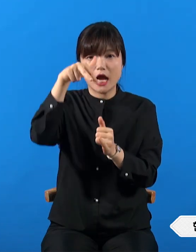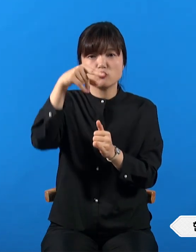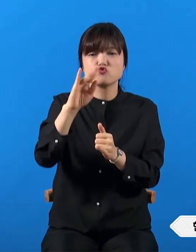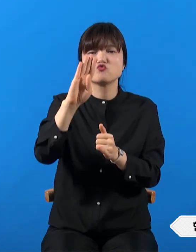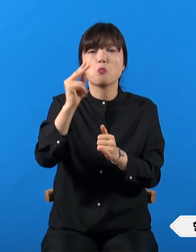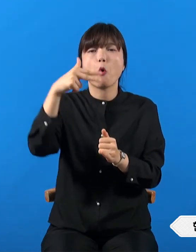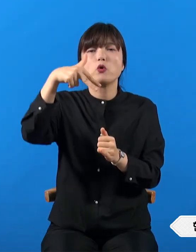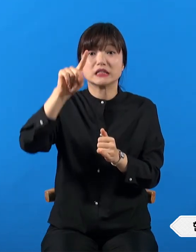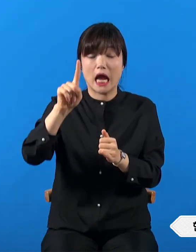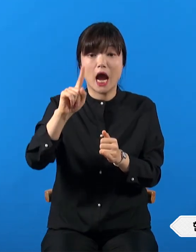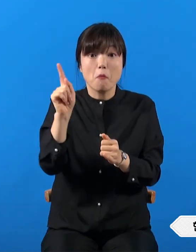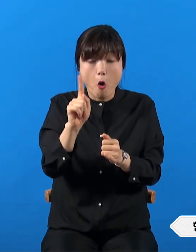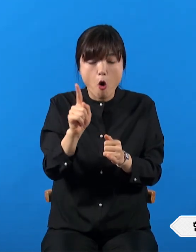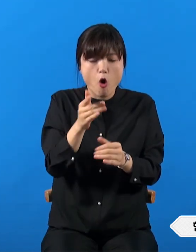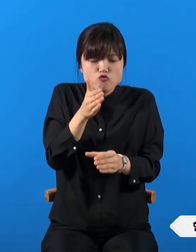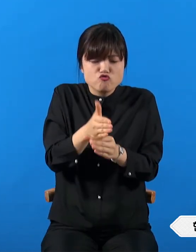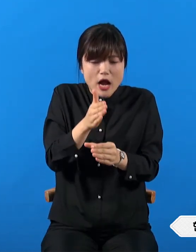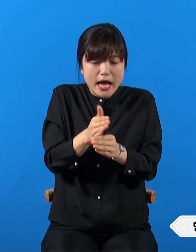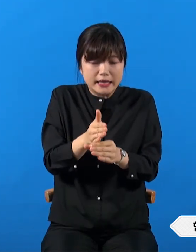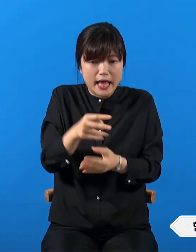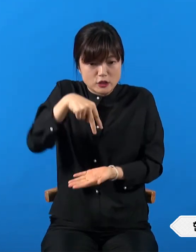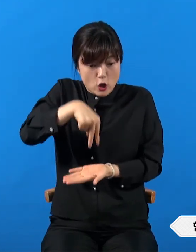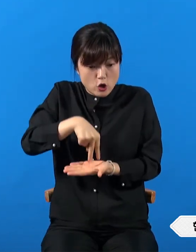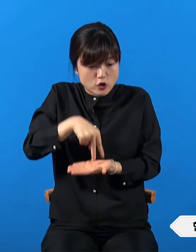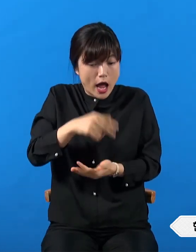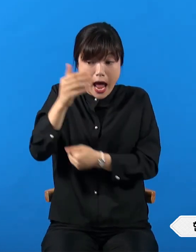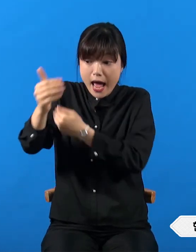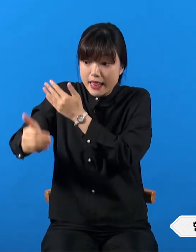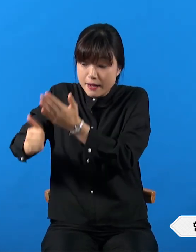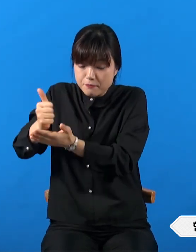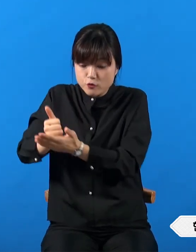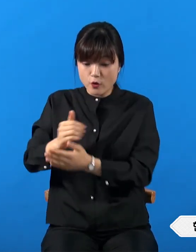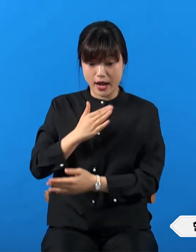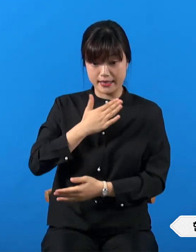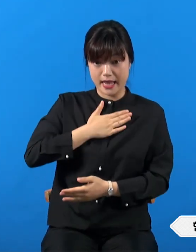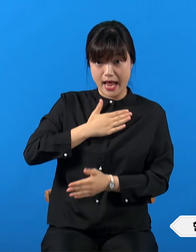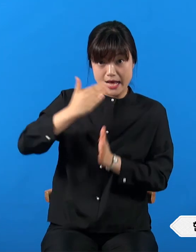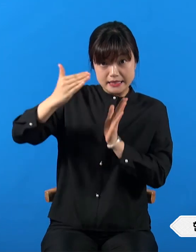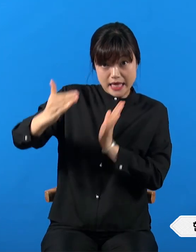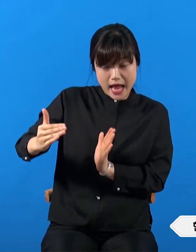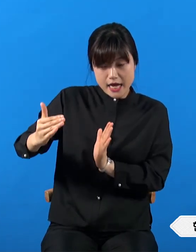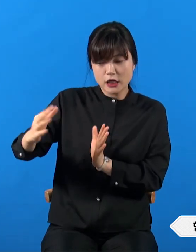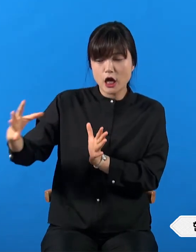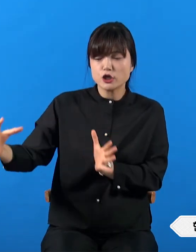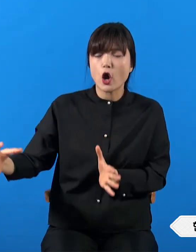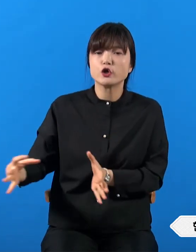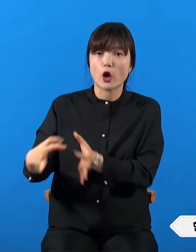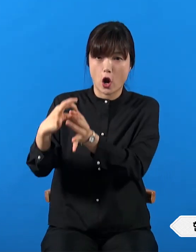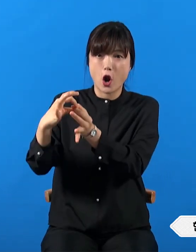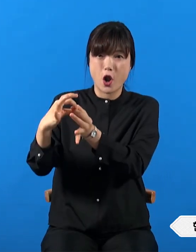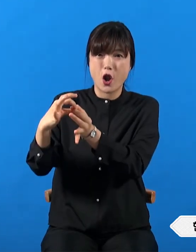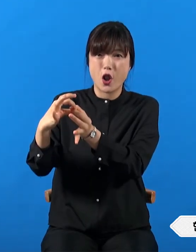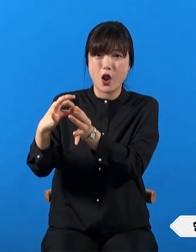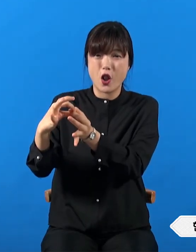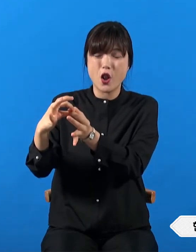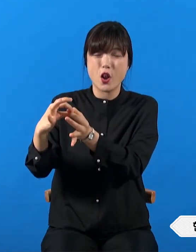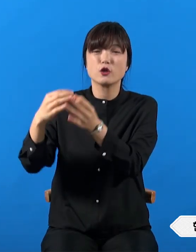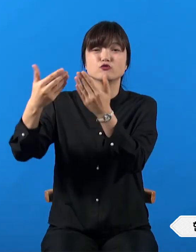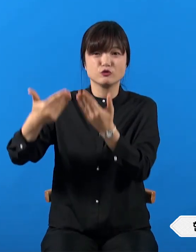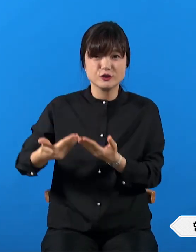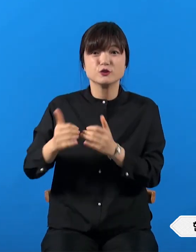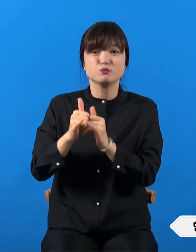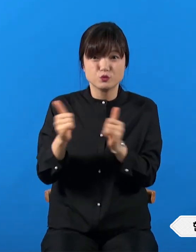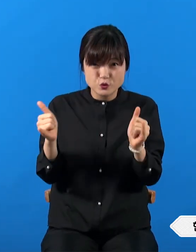중간에 서서 하나님과 우리 사이를 연결해 주시는 분, 하나님과 우리 사이에 다리가 되어 주시는 분,